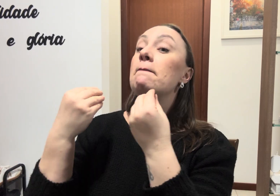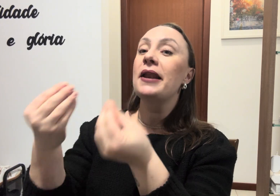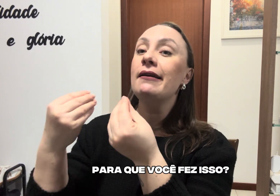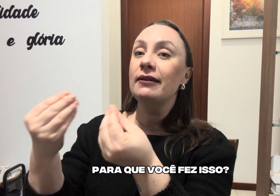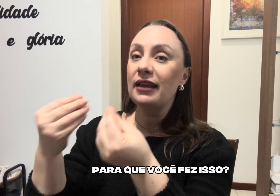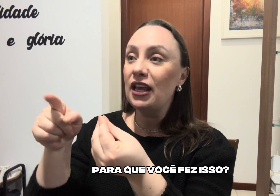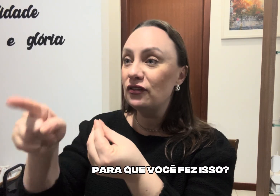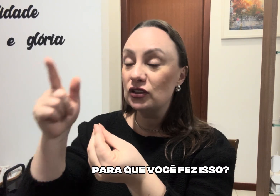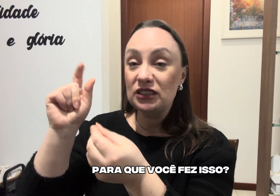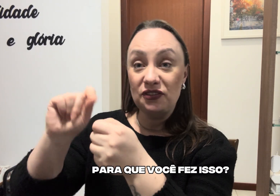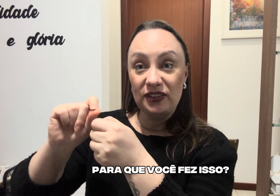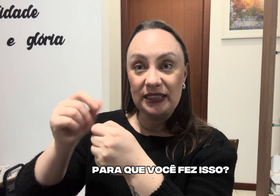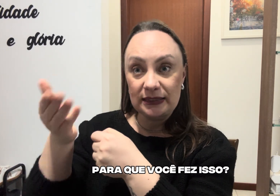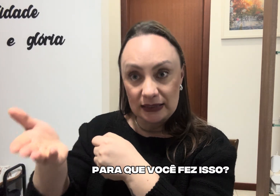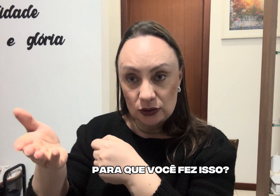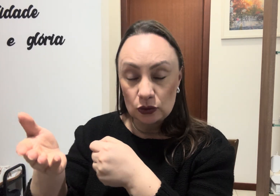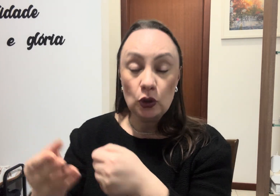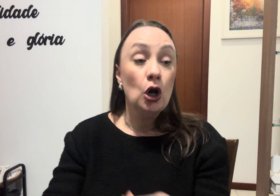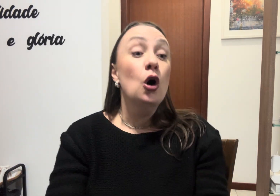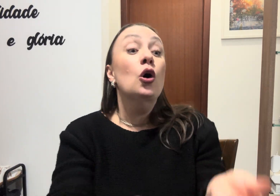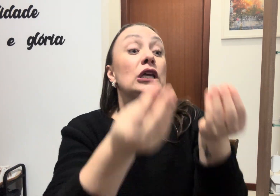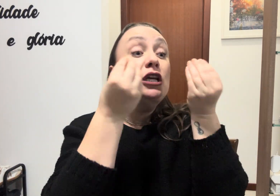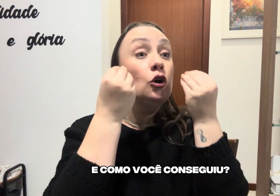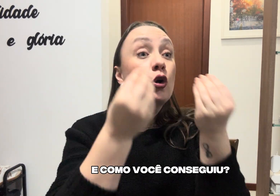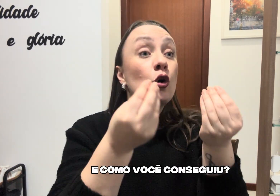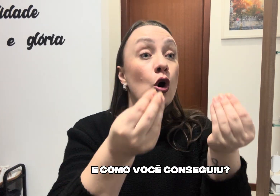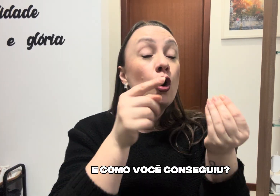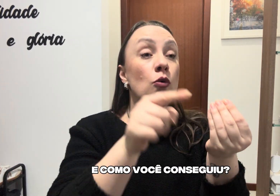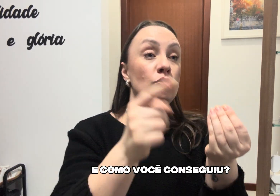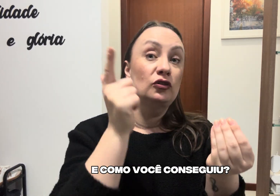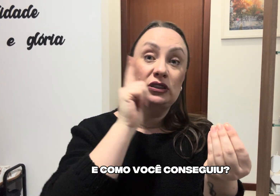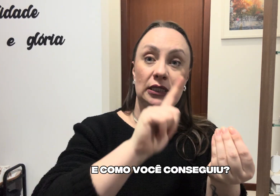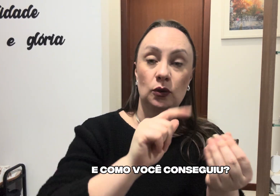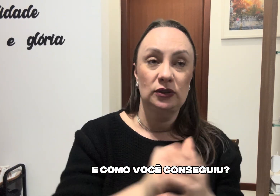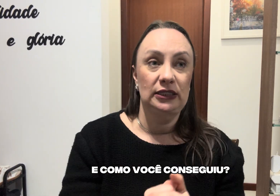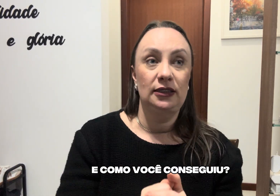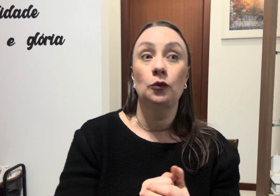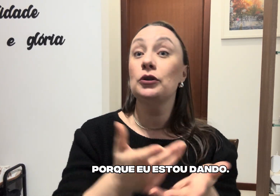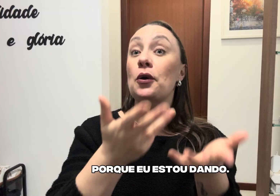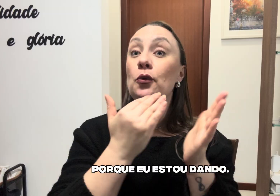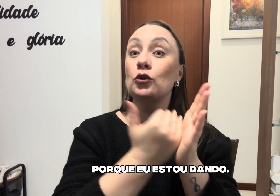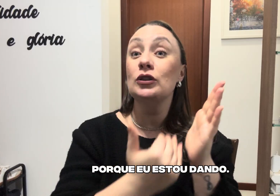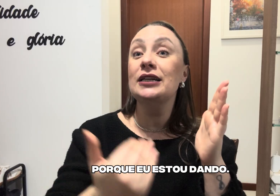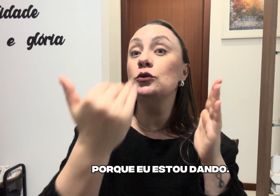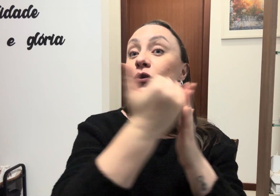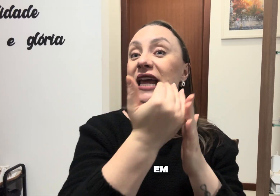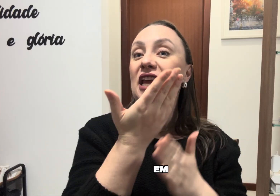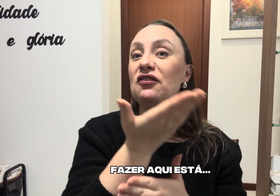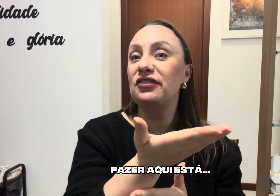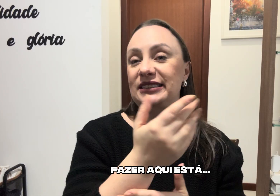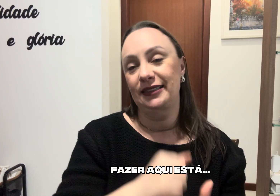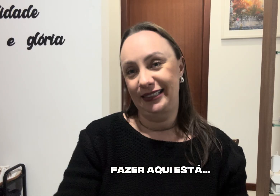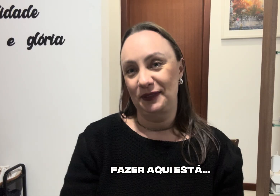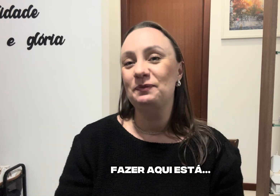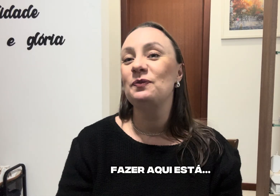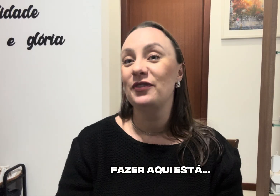Para que você fez isso e como você conseguiu? Porque eu tô dando ênfase aqui,